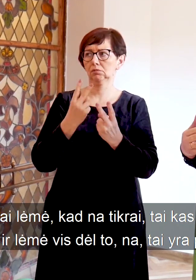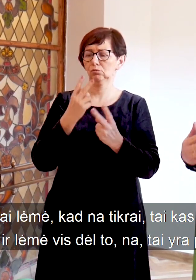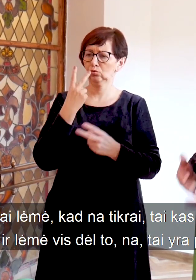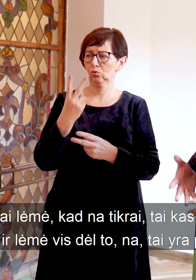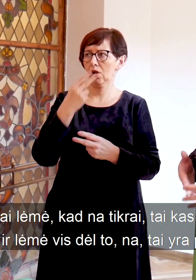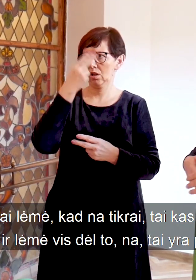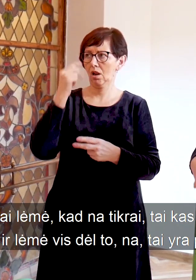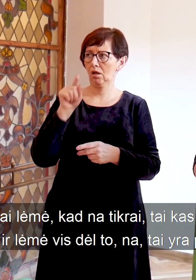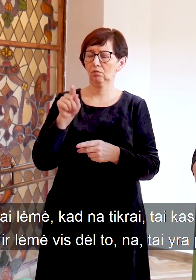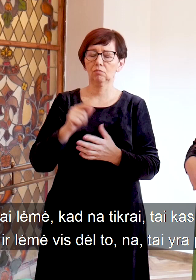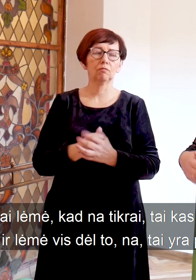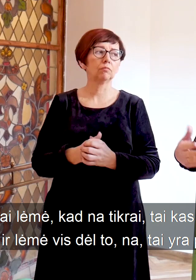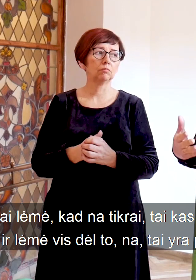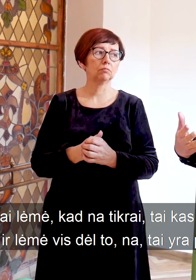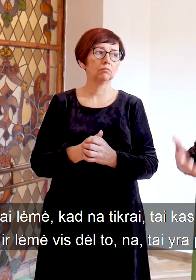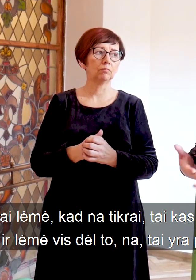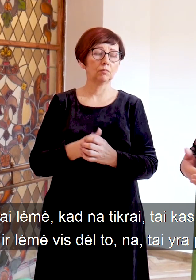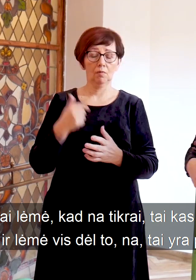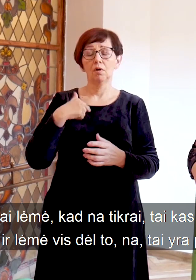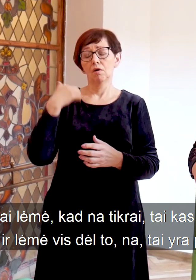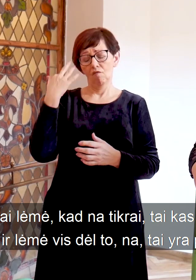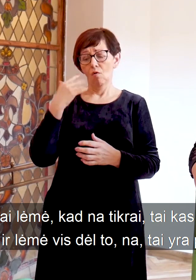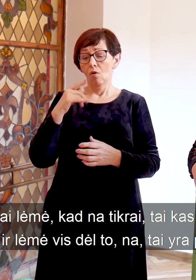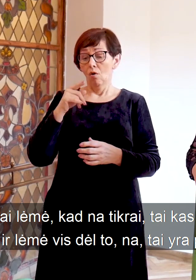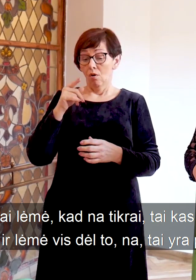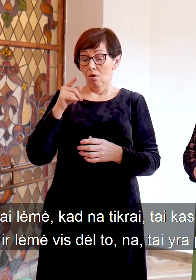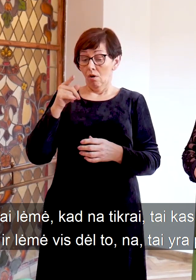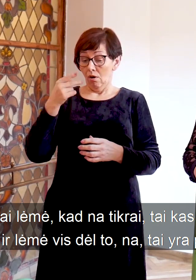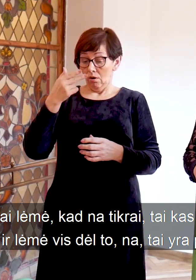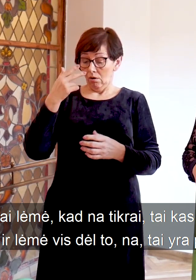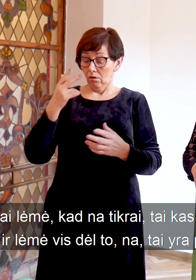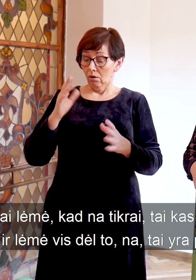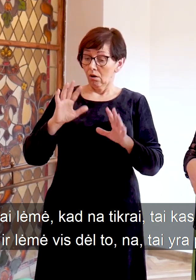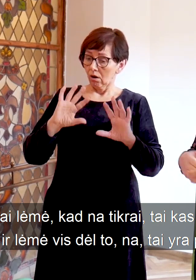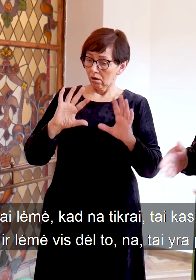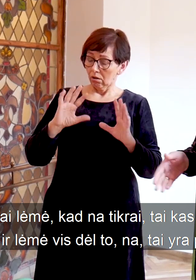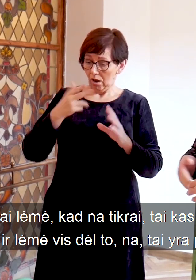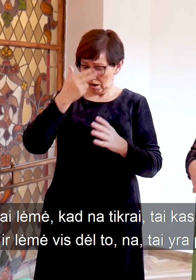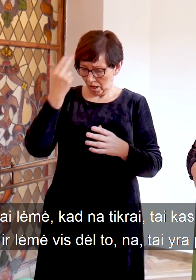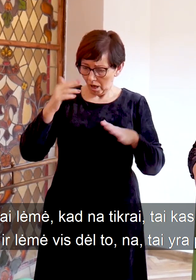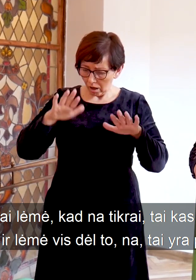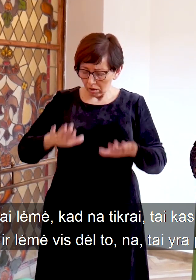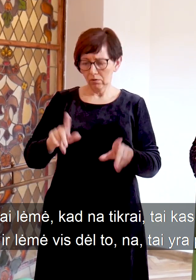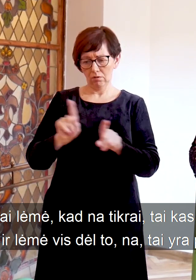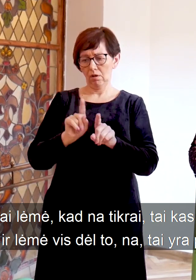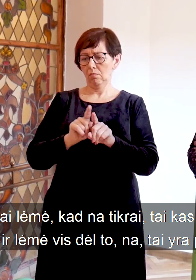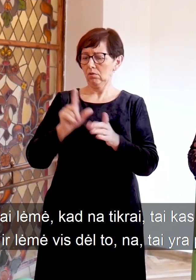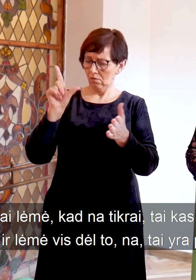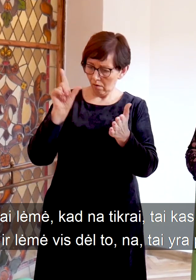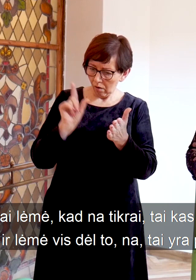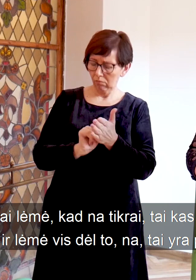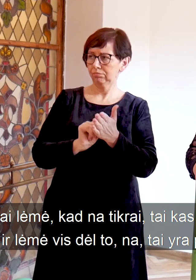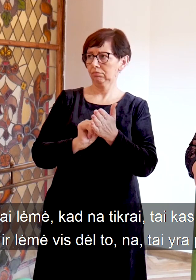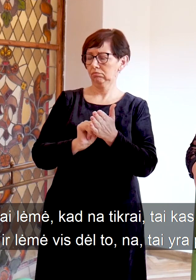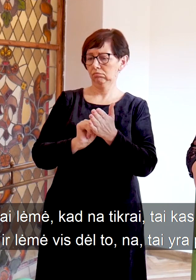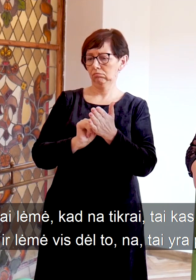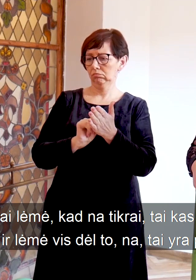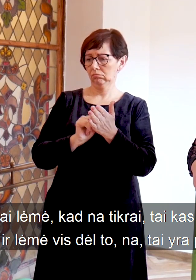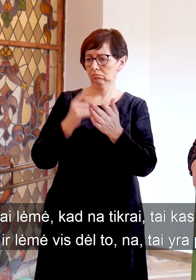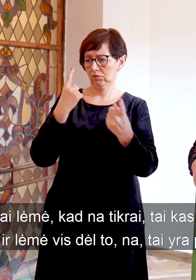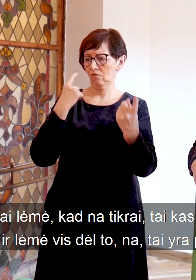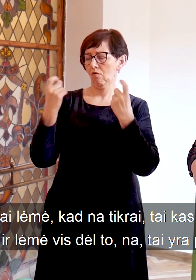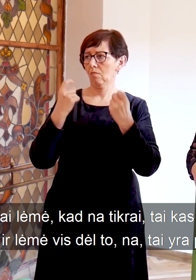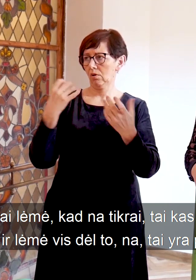na, tikrai tai, kas ir turi būti, ir Lietuvoje turi būti teisinta, tai lėmė, kad vis dėlto tai yra